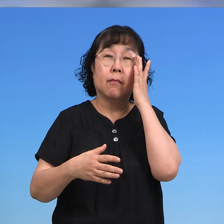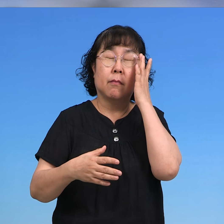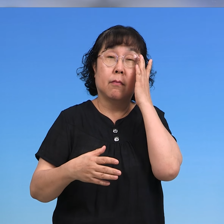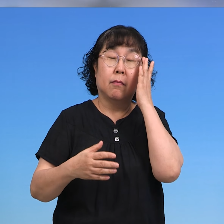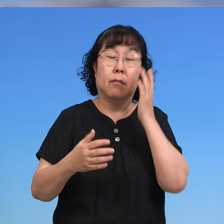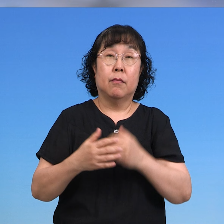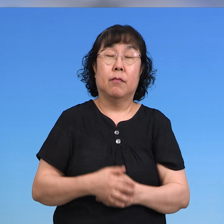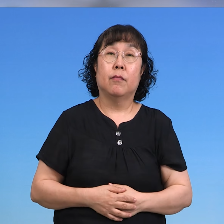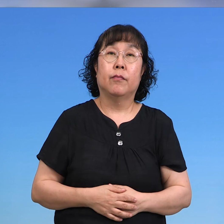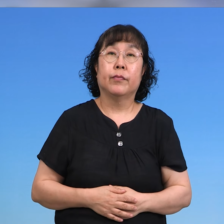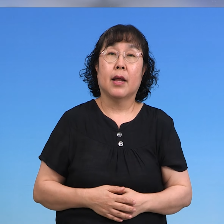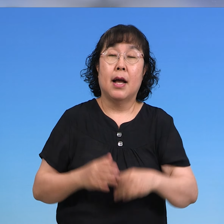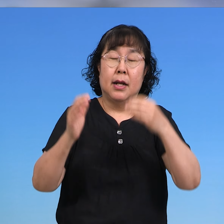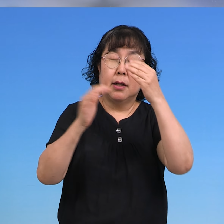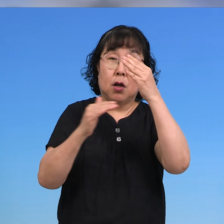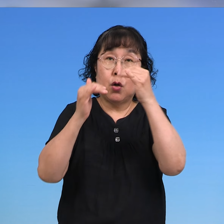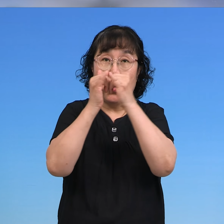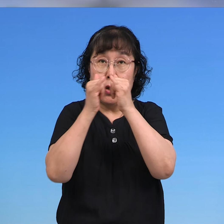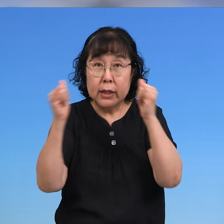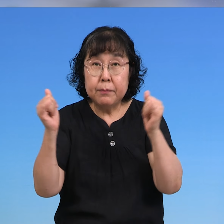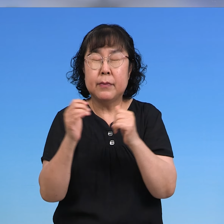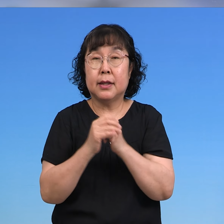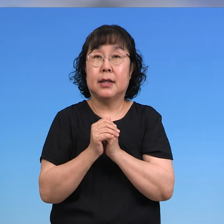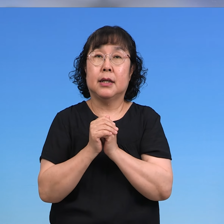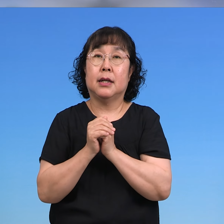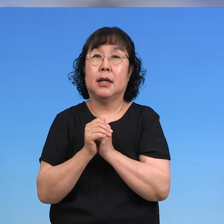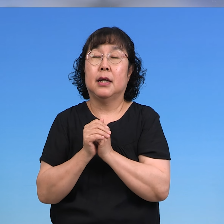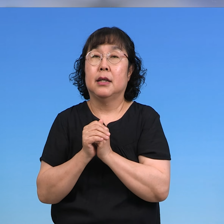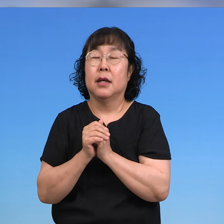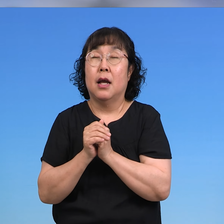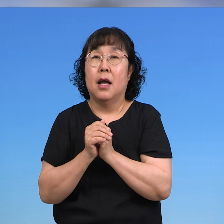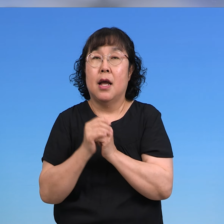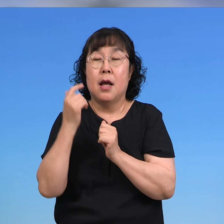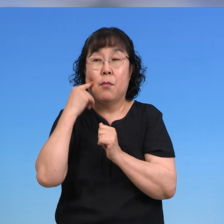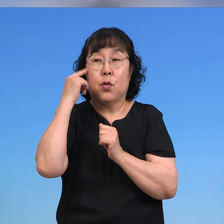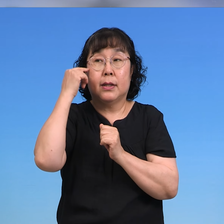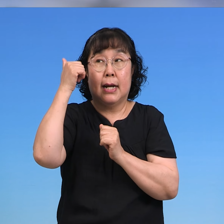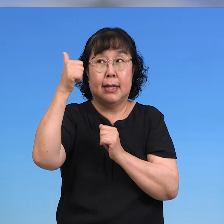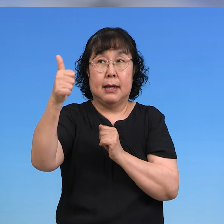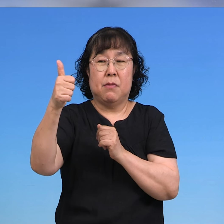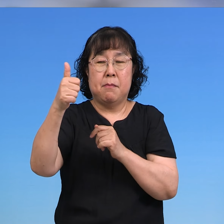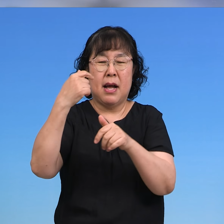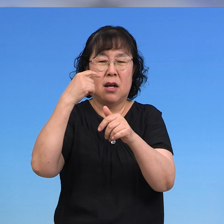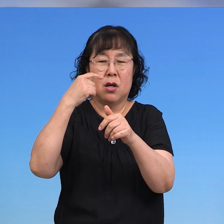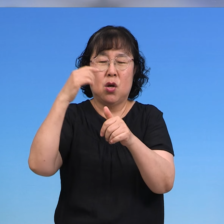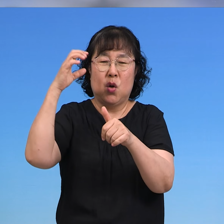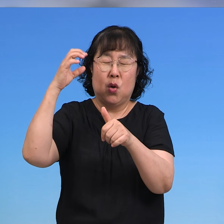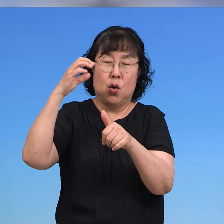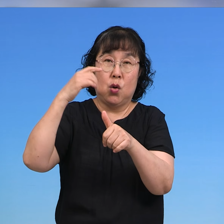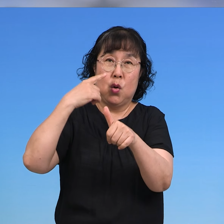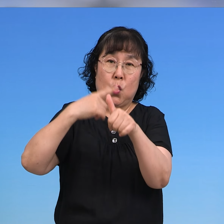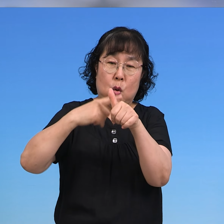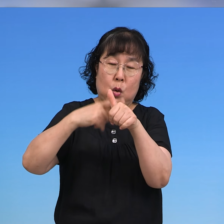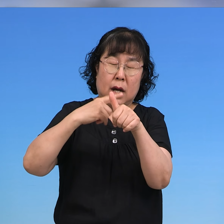없지만 뭐 이찬수 목사가 저게 뭐 목회 왜 저 따위로 해? 막 이런 분이 만약에 계시다면 그건 원래 뒷담화는 또 본인 귀에는